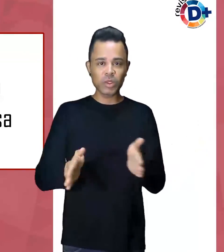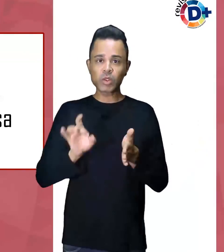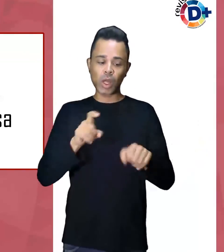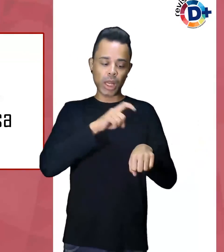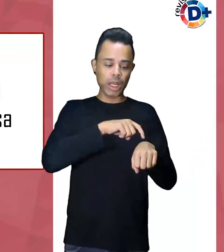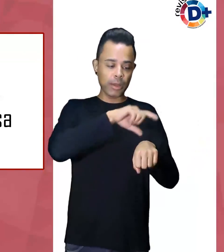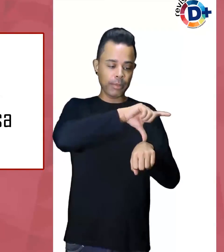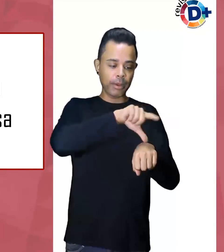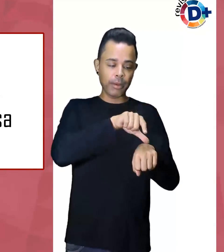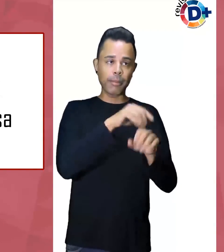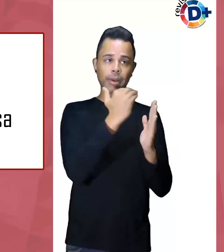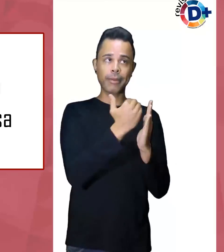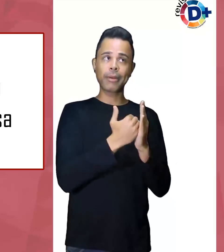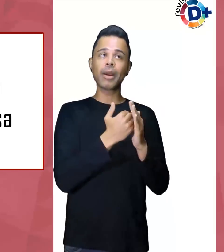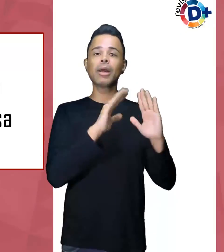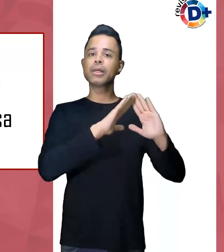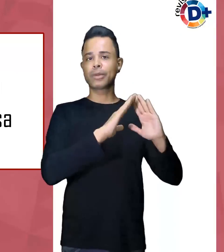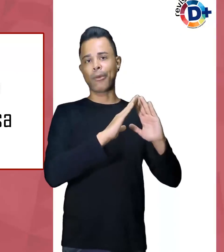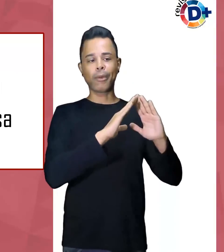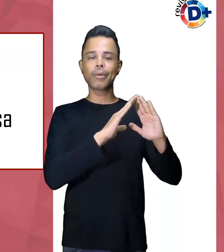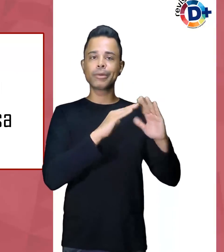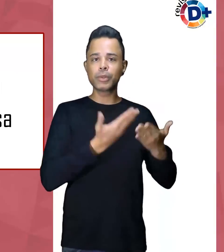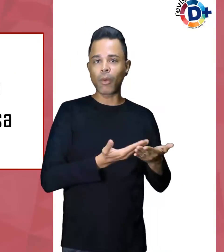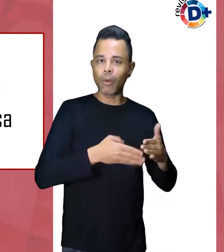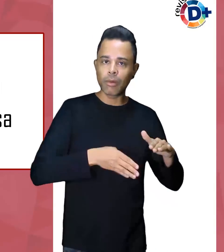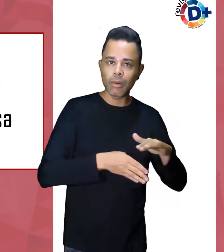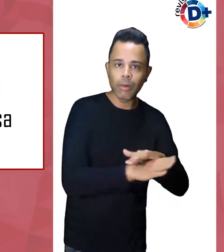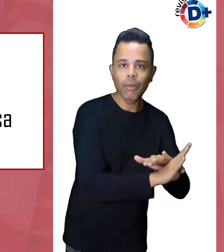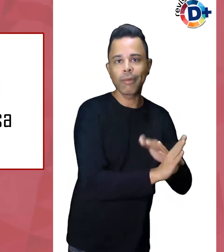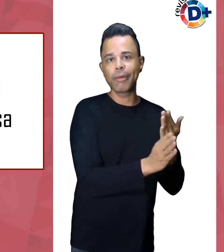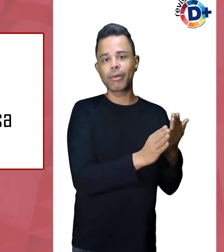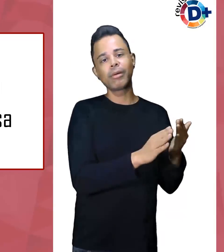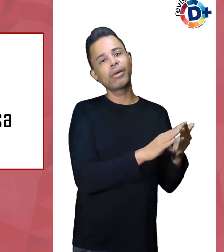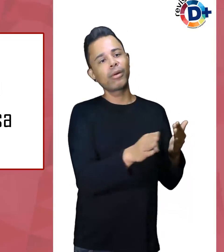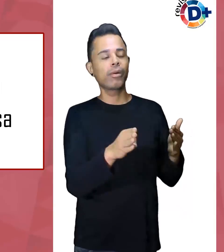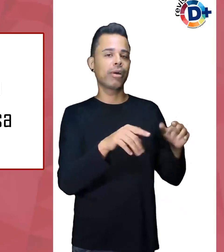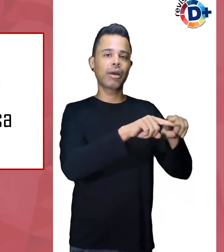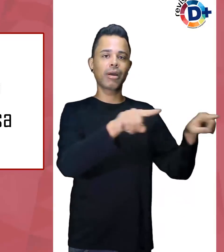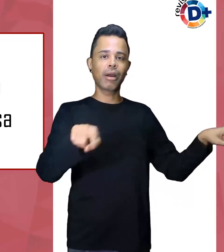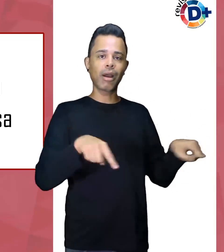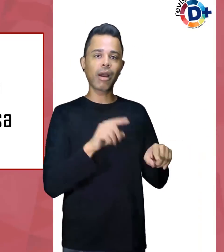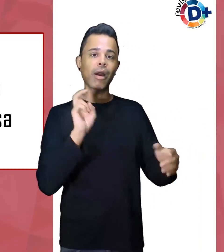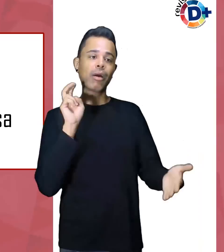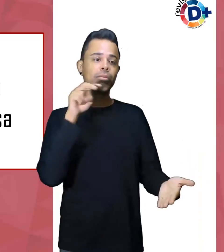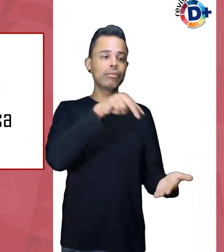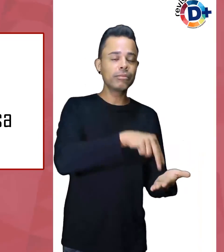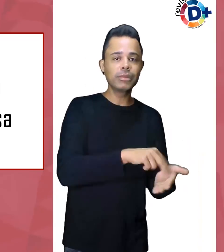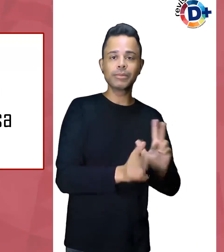tem um horário para chegar à escola, entrar em sala de aula, fazer o seu trabalho e, ao final do turno, ir